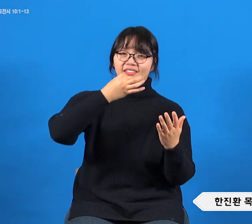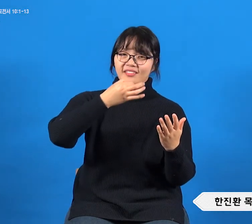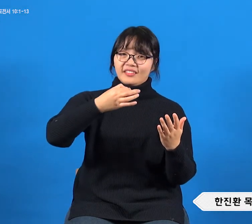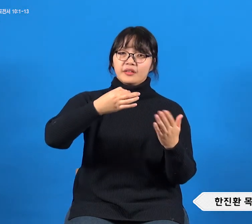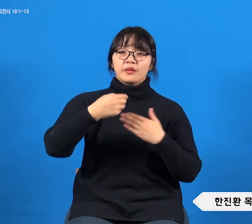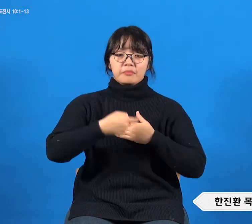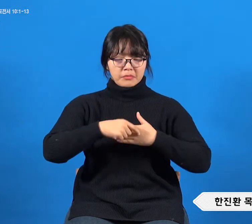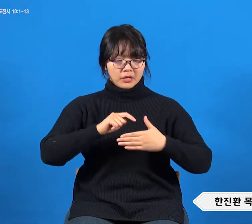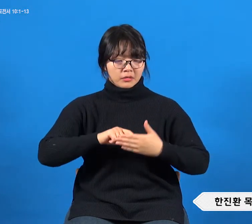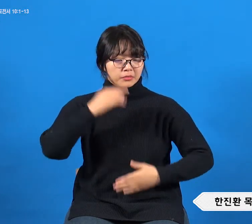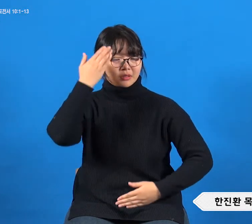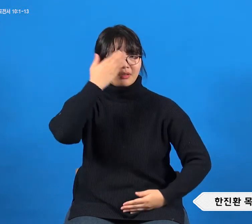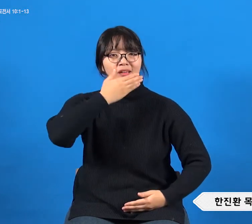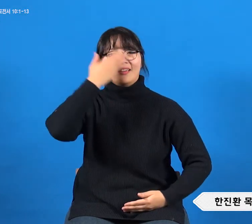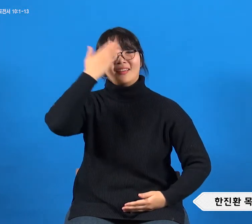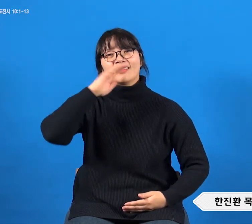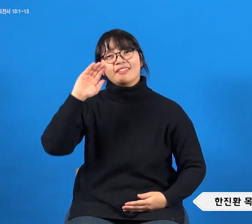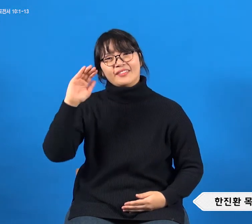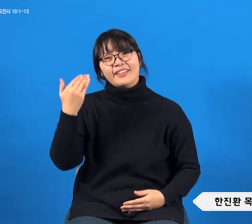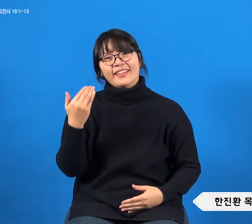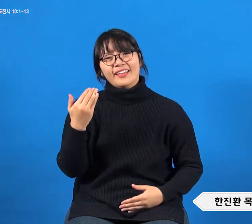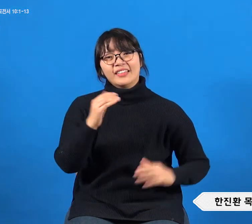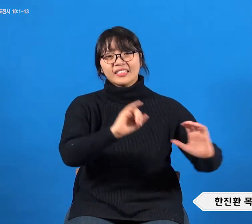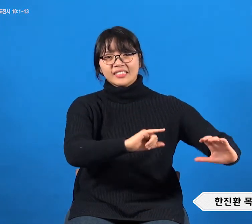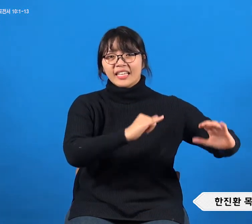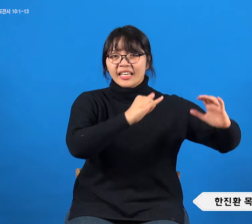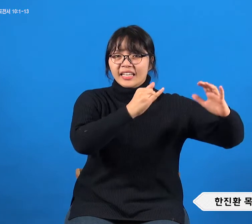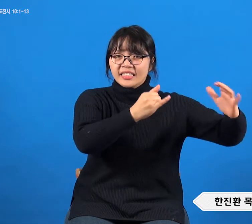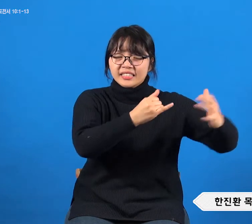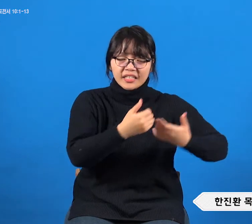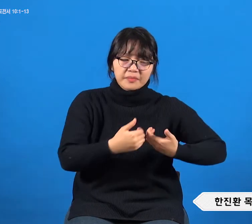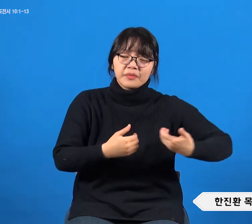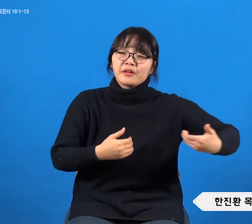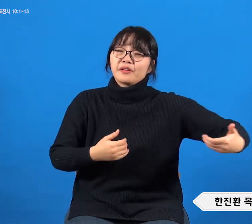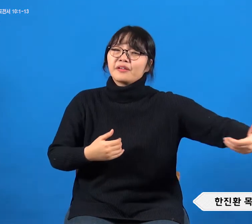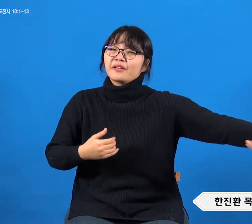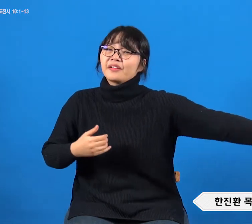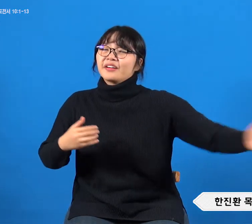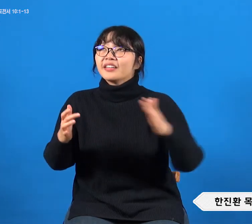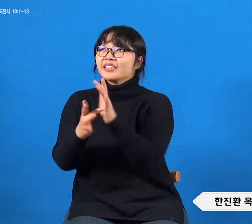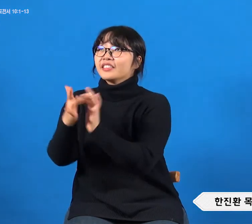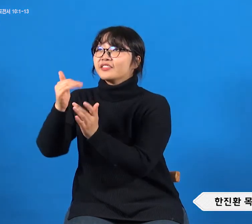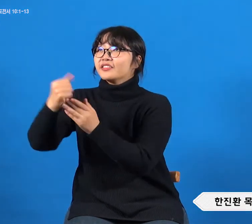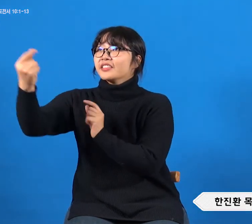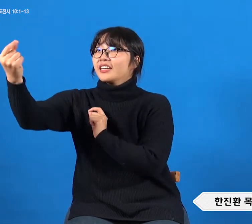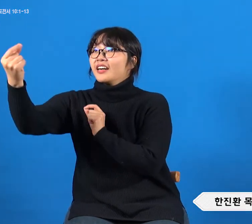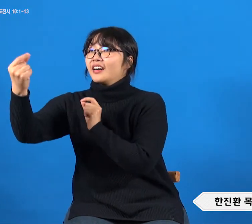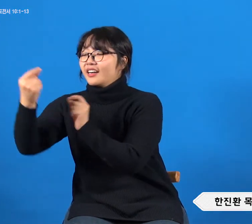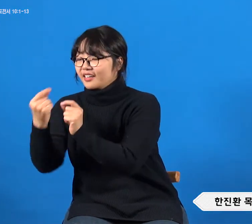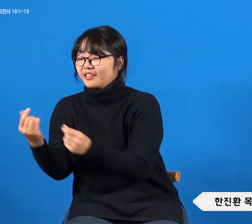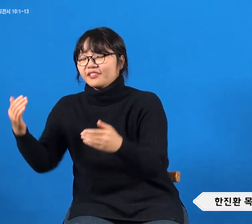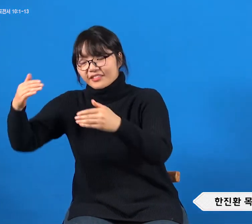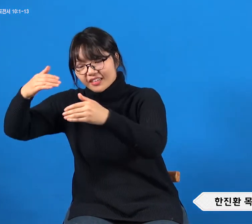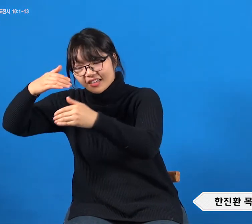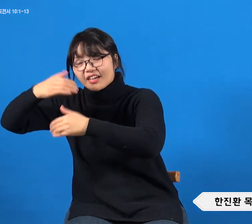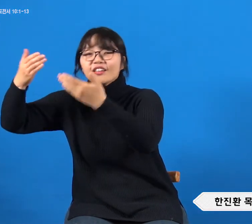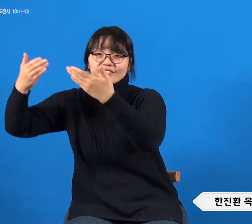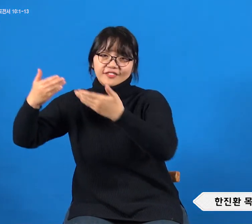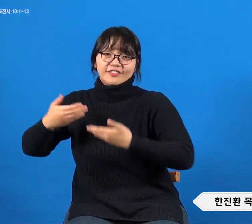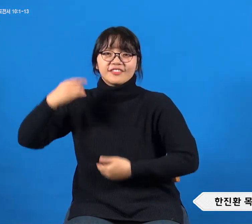느낍니다. 세상은 멀어지고 주님이 다가오셔서 꼭 십자가 사랑으로 안아주시는 것을